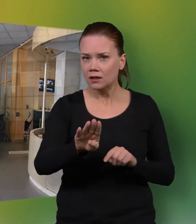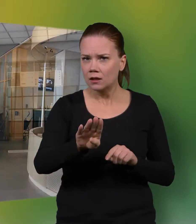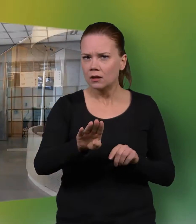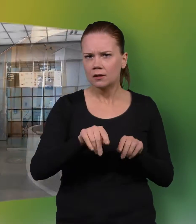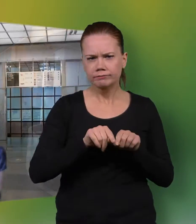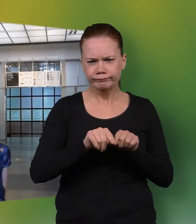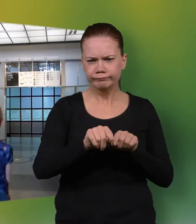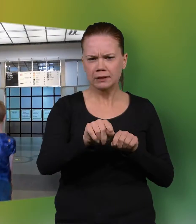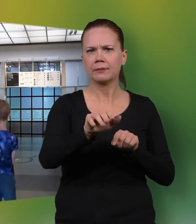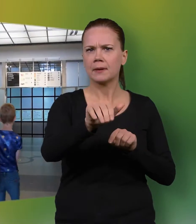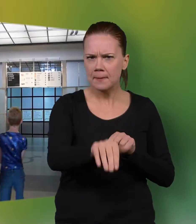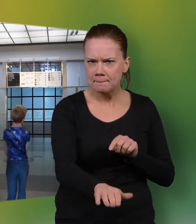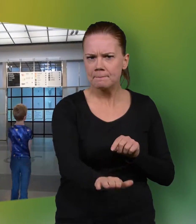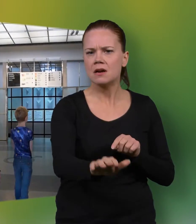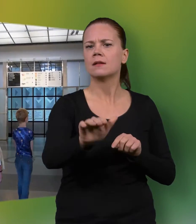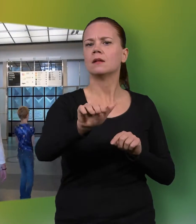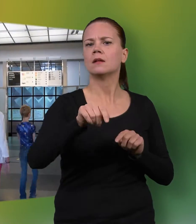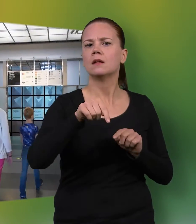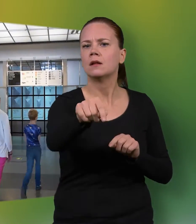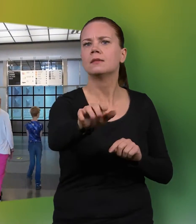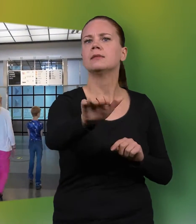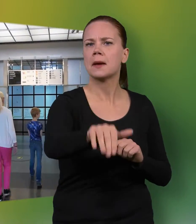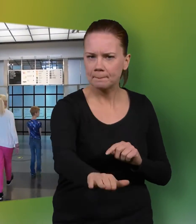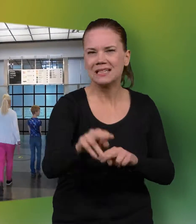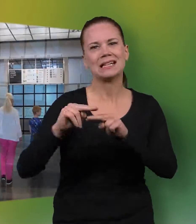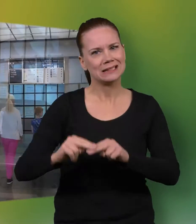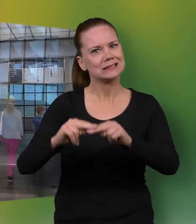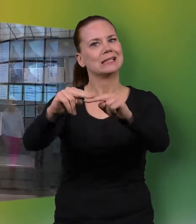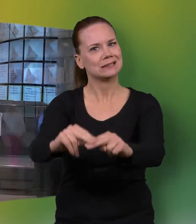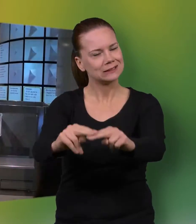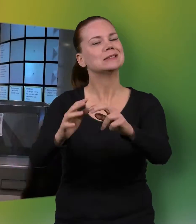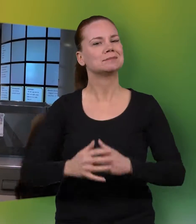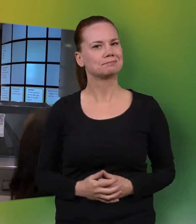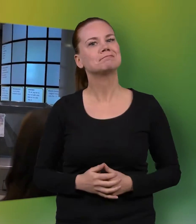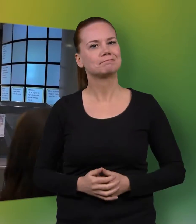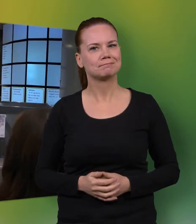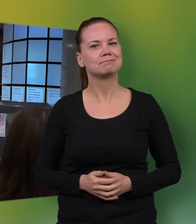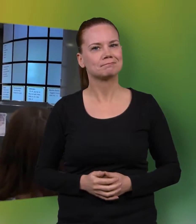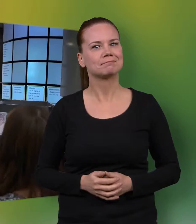till Megamind. På vägen dit är det 2 stycken trappor eller hissar att passera.